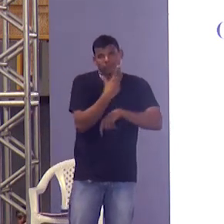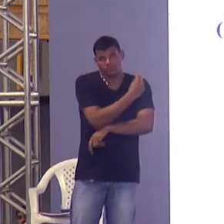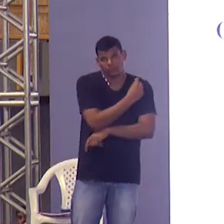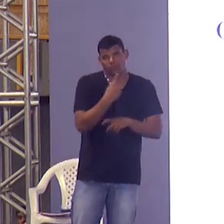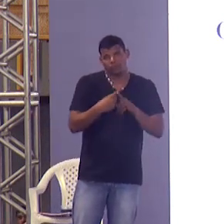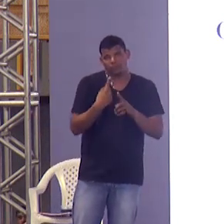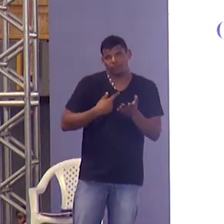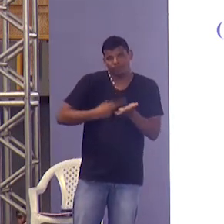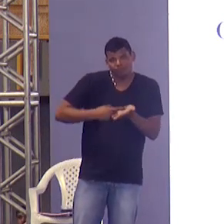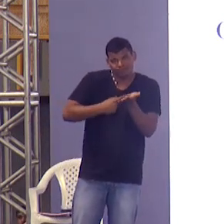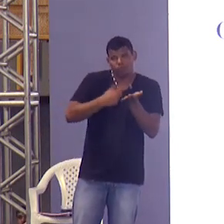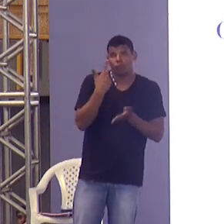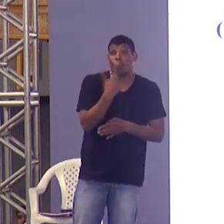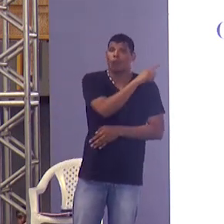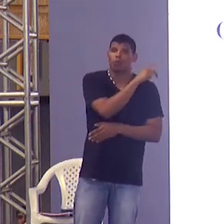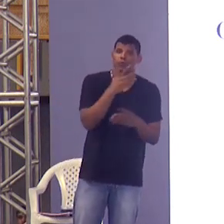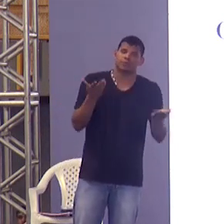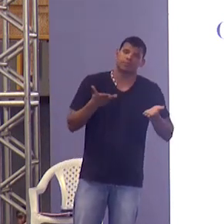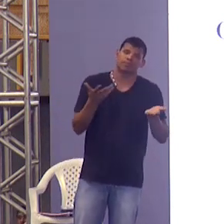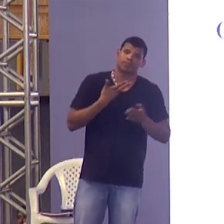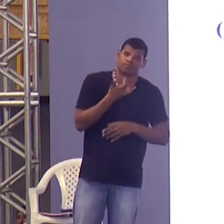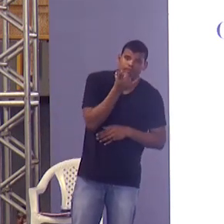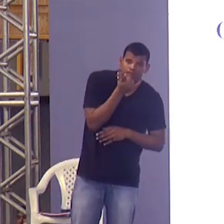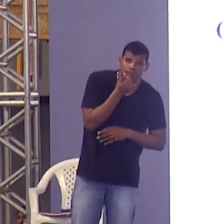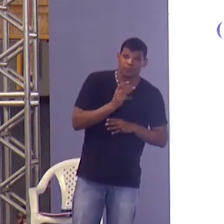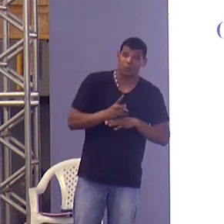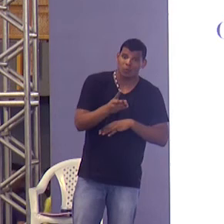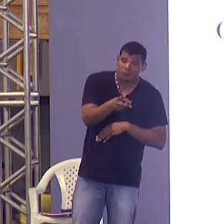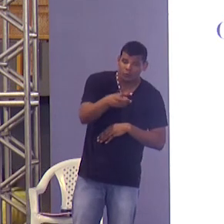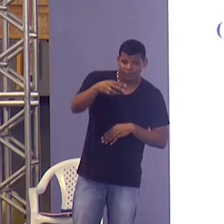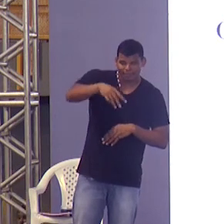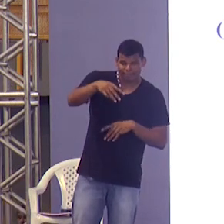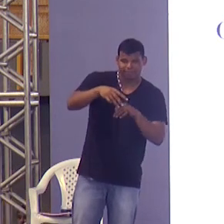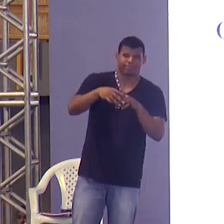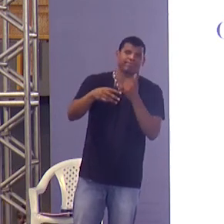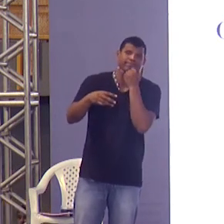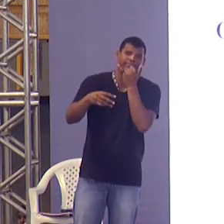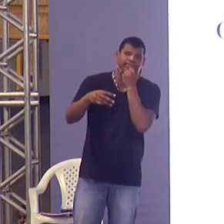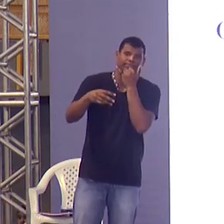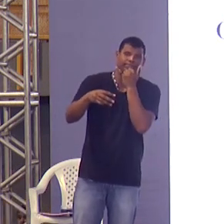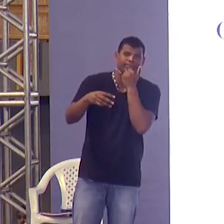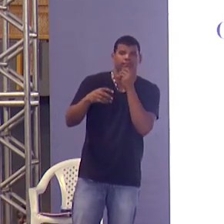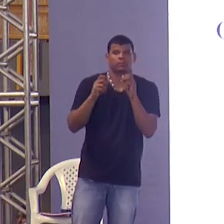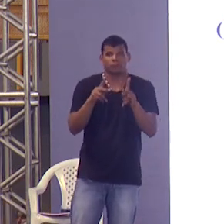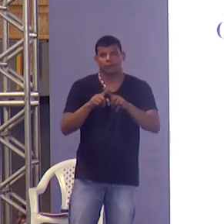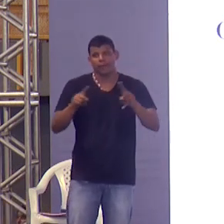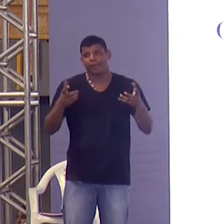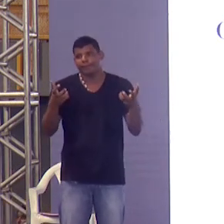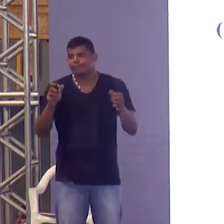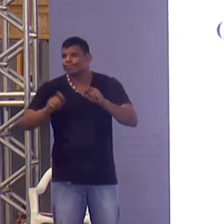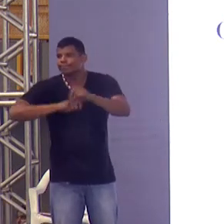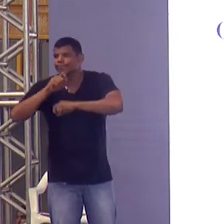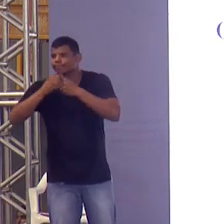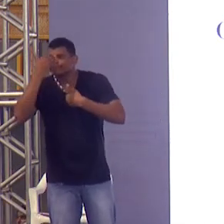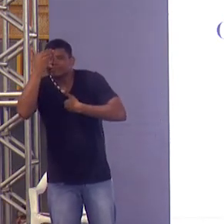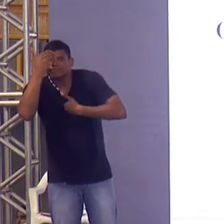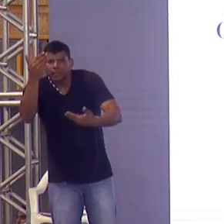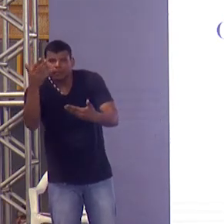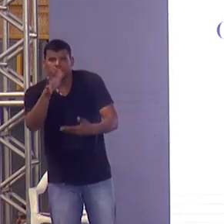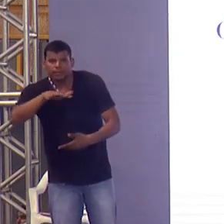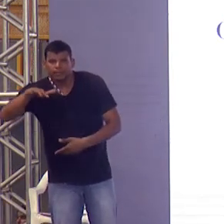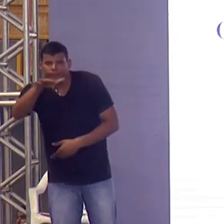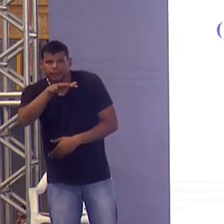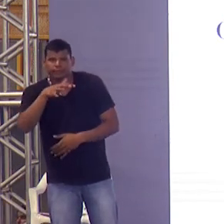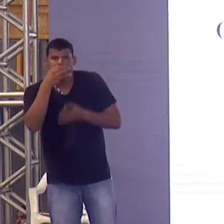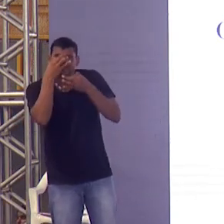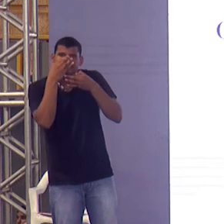tenho um outro compromisso agora e eu não vou poder continuar mais. Mas eu queria agradecer a vocês